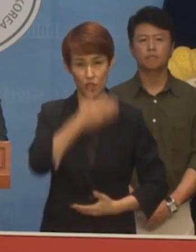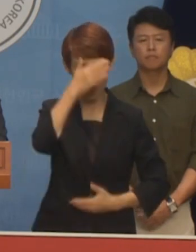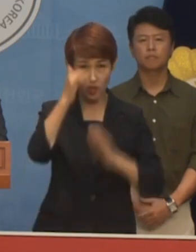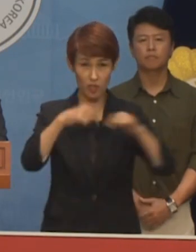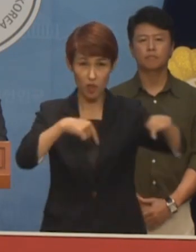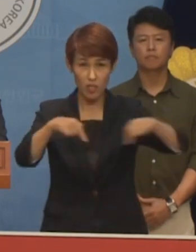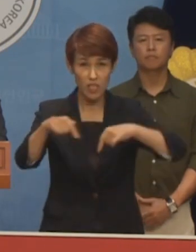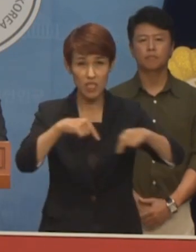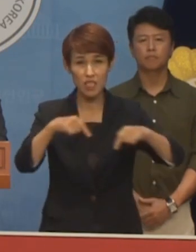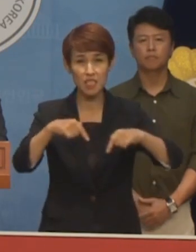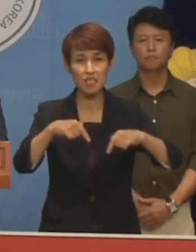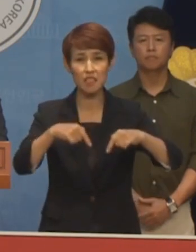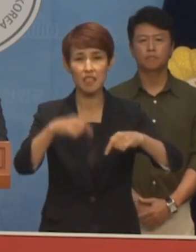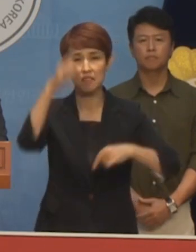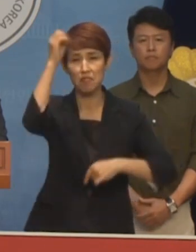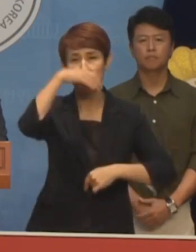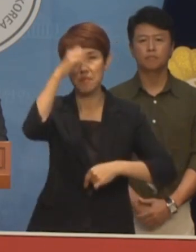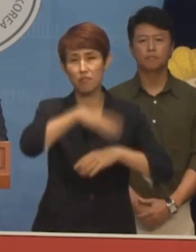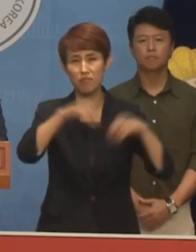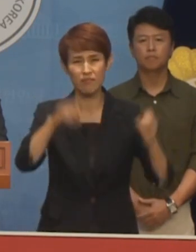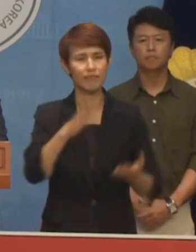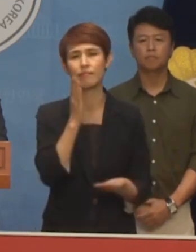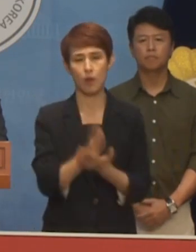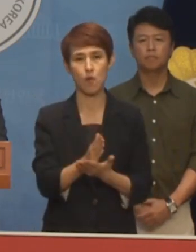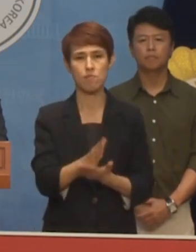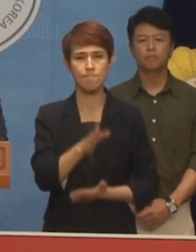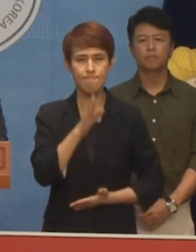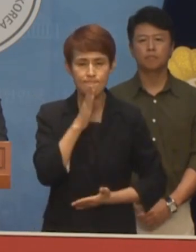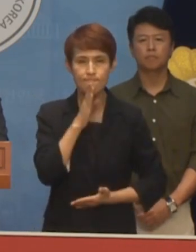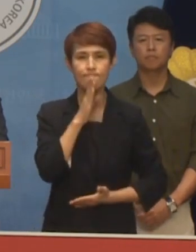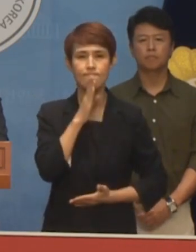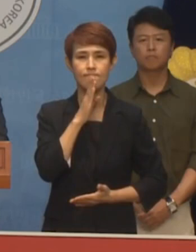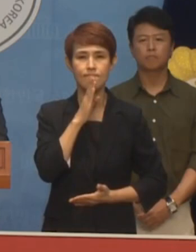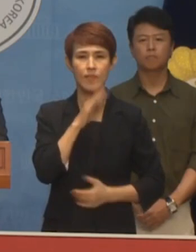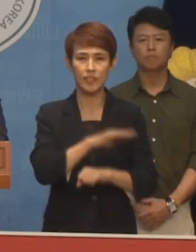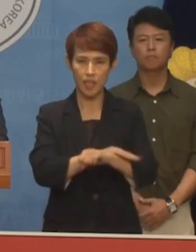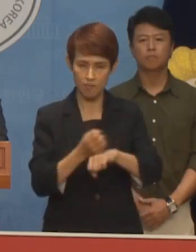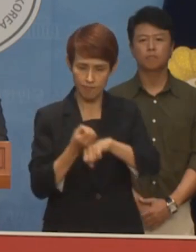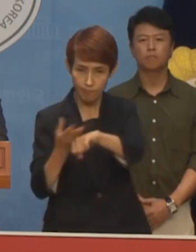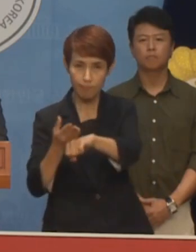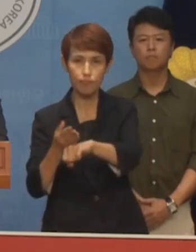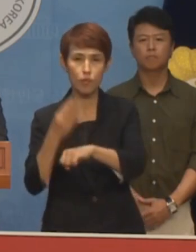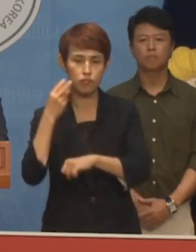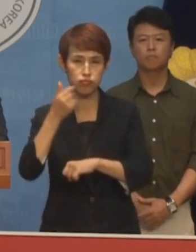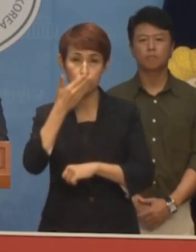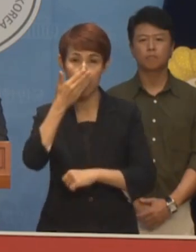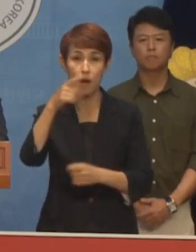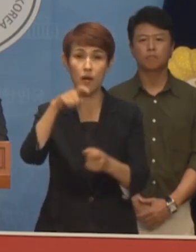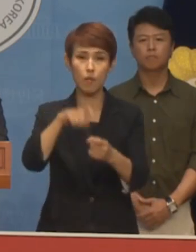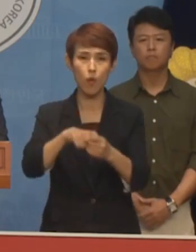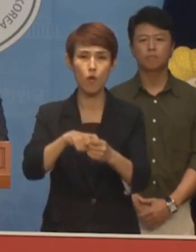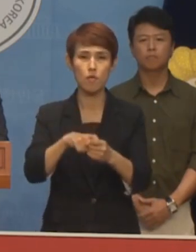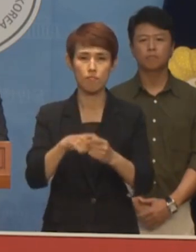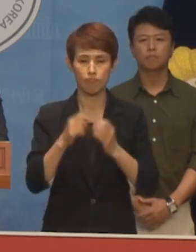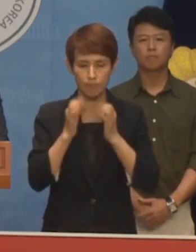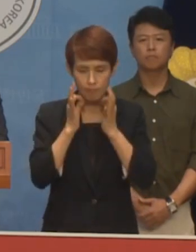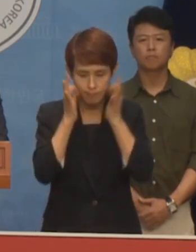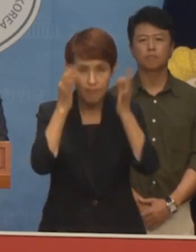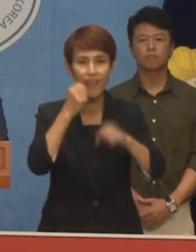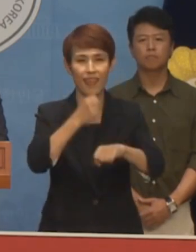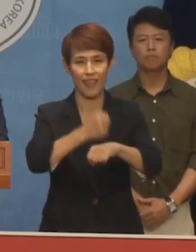정치가 허공의 메아리가 아닌 진실과 정론으로보다 더 활성화될 수 있도록 분골쇄신하겠습니다.